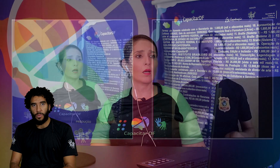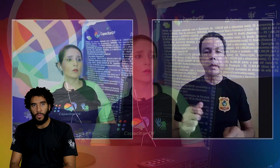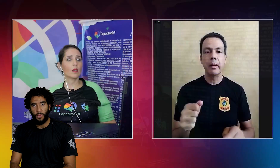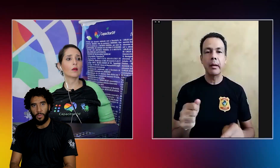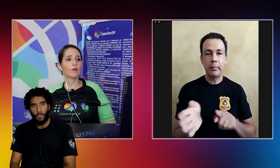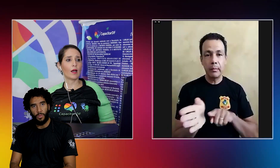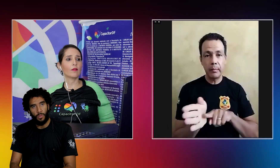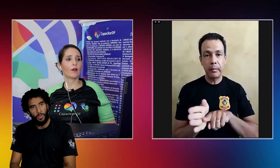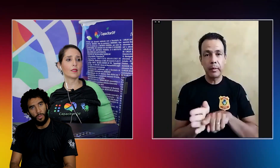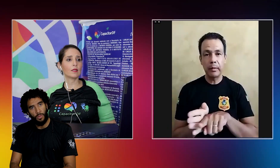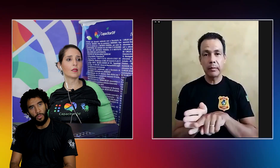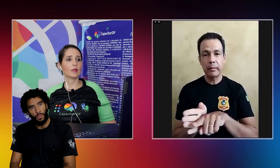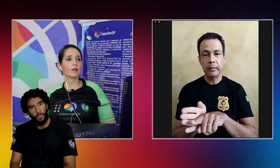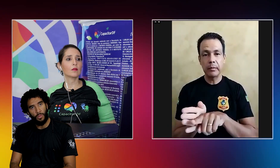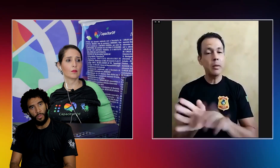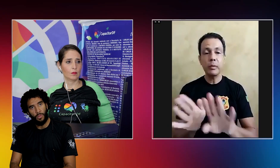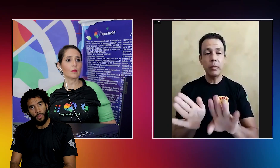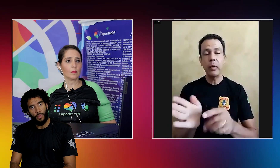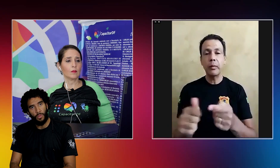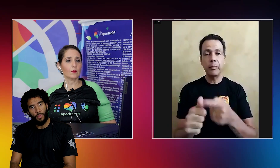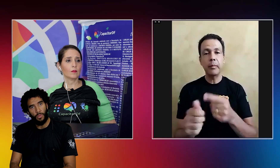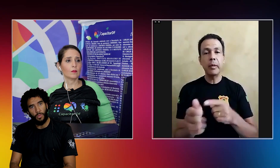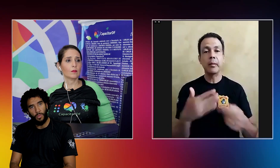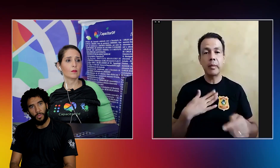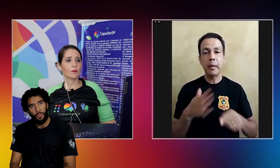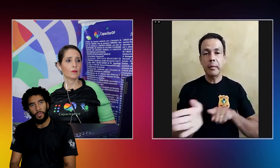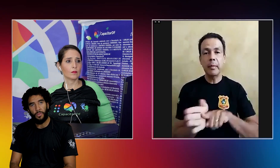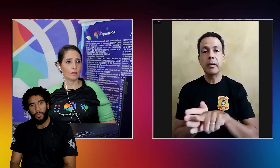Sinal de calma. Vai, faz em sinais.